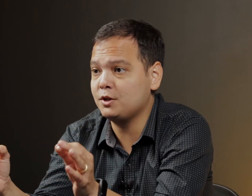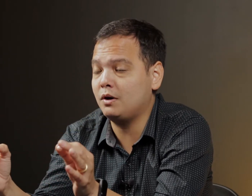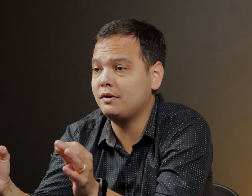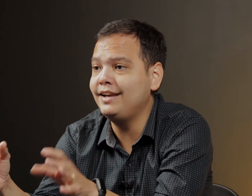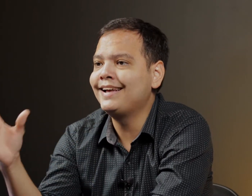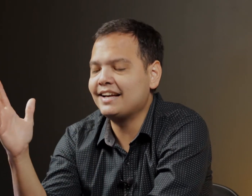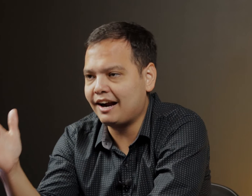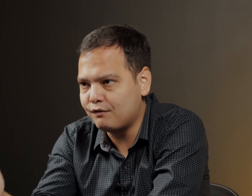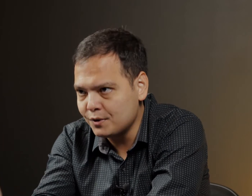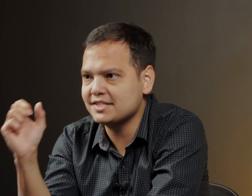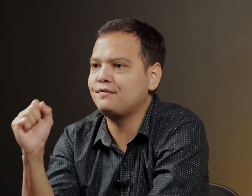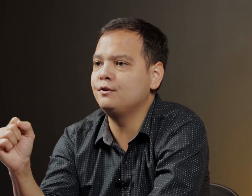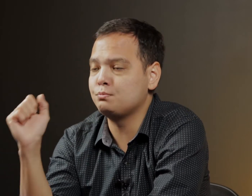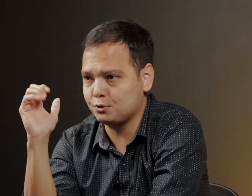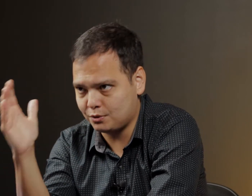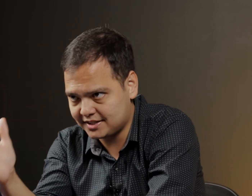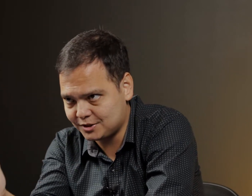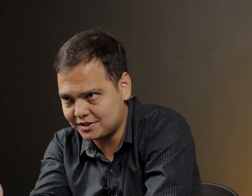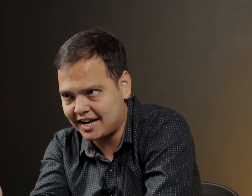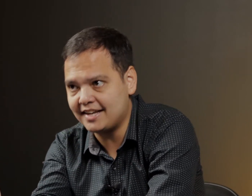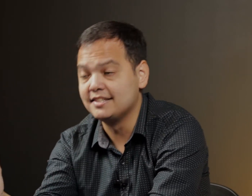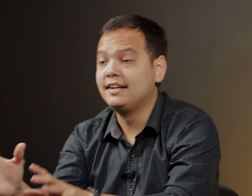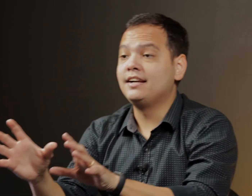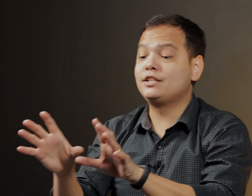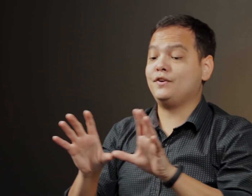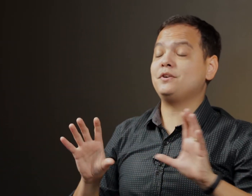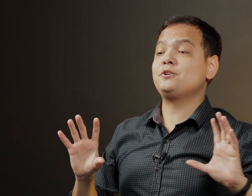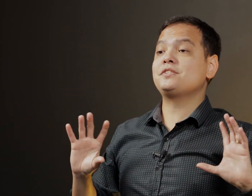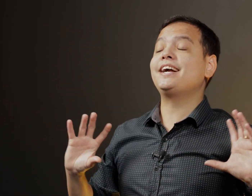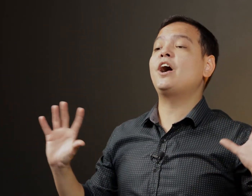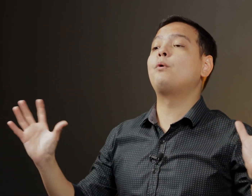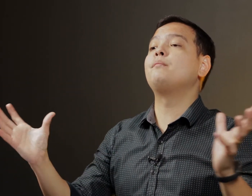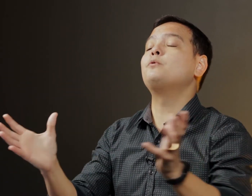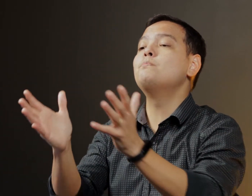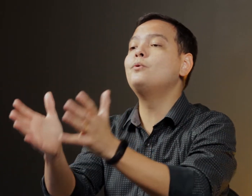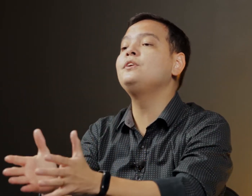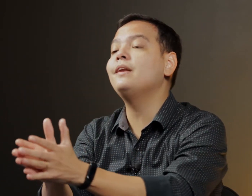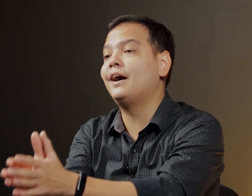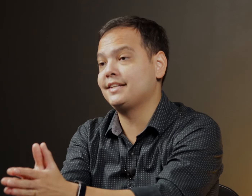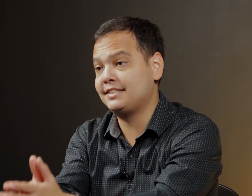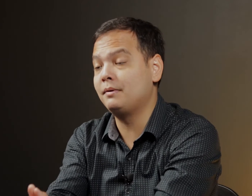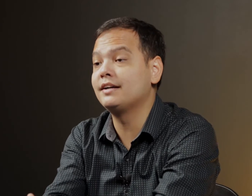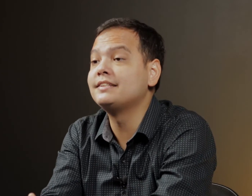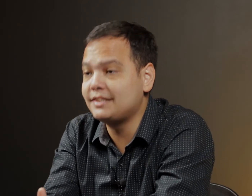pessoal que gravou os desafios, postou nas redes sociais, isso faz com que a gente consiga criar um movimento muito legal nessa semana tão